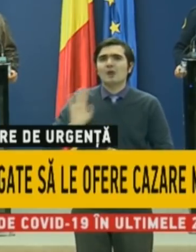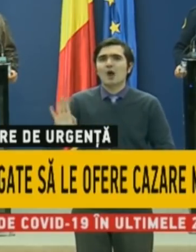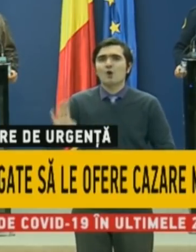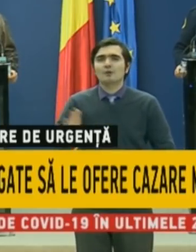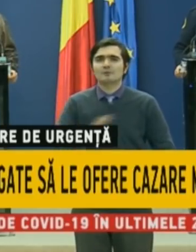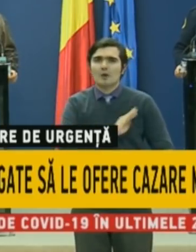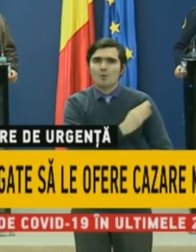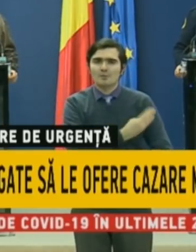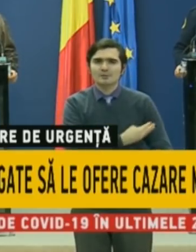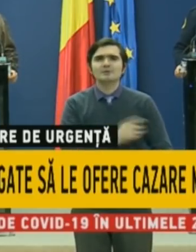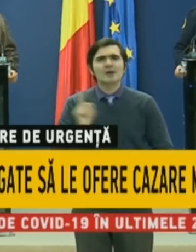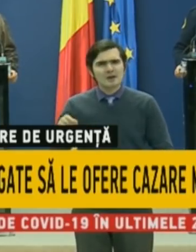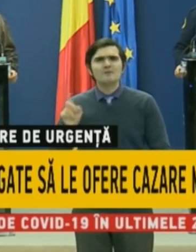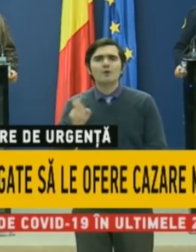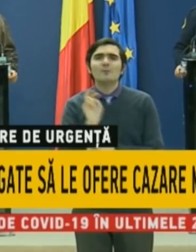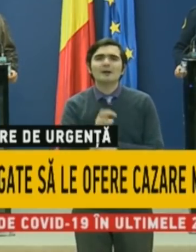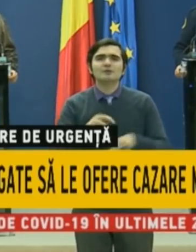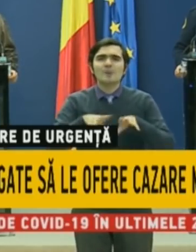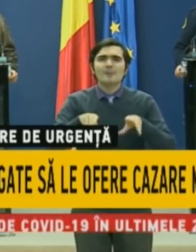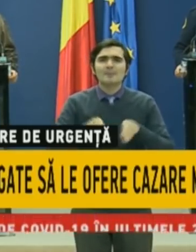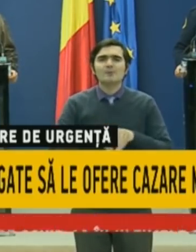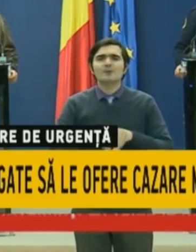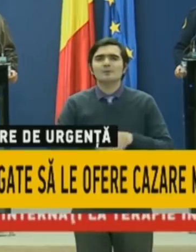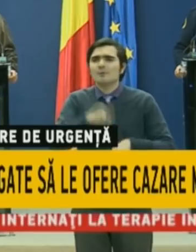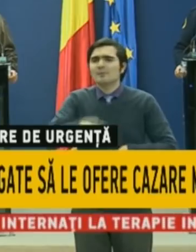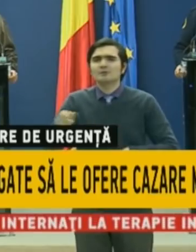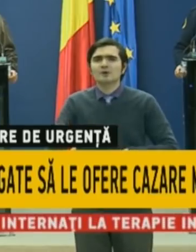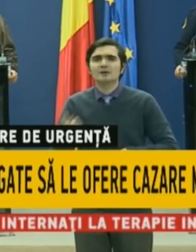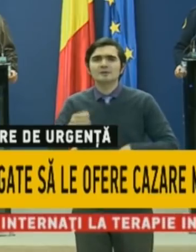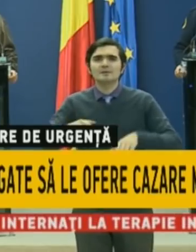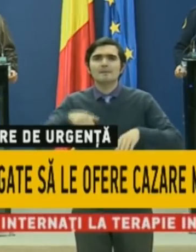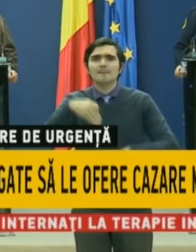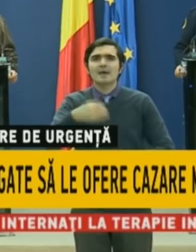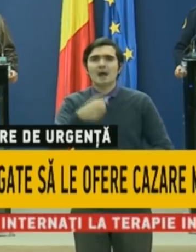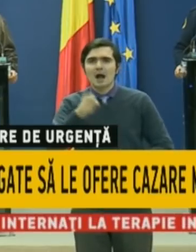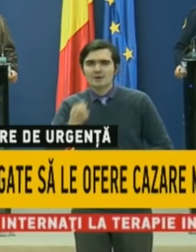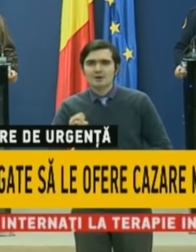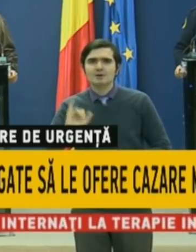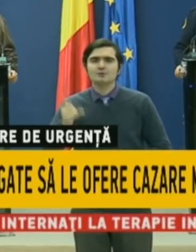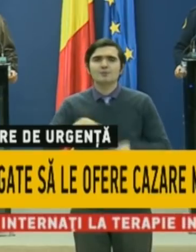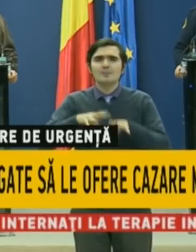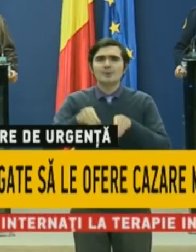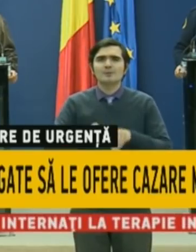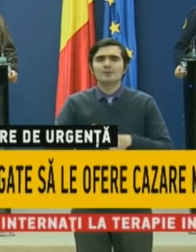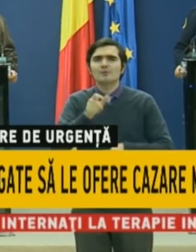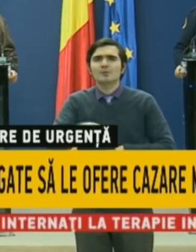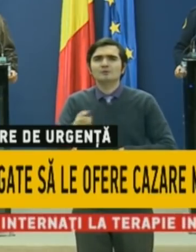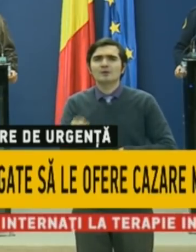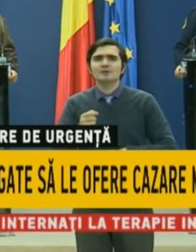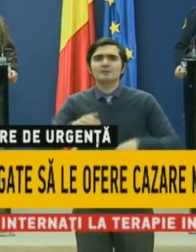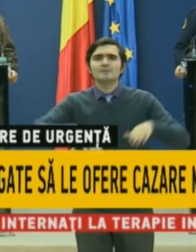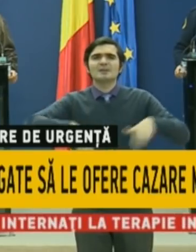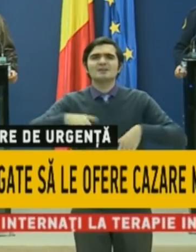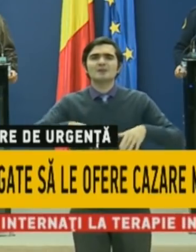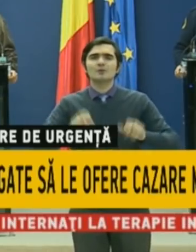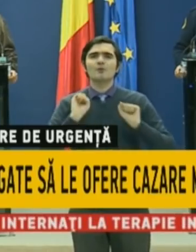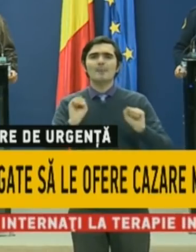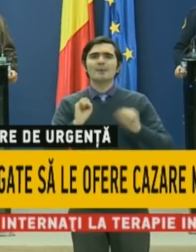împreună cu personalul Ministerului Afacerilor Interne și al Ministerului